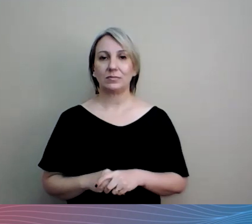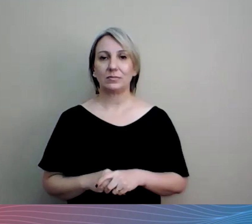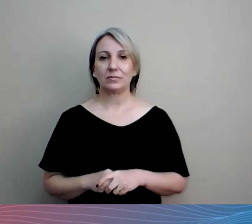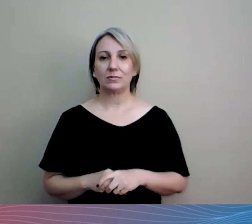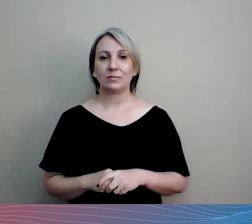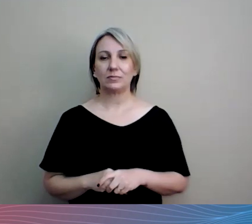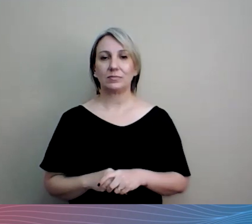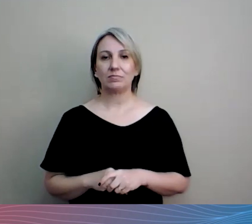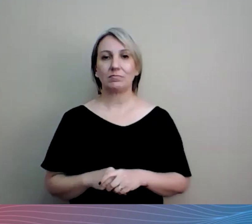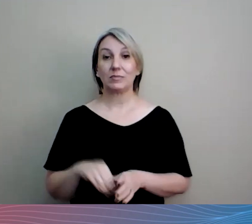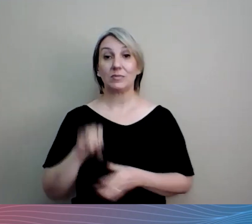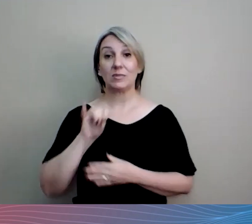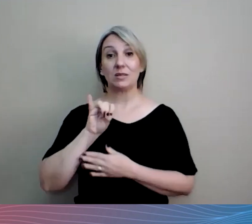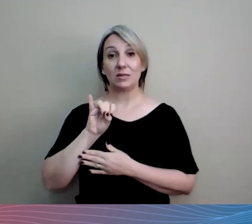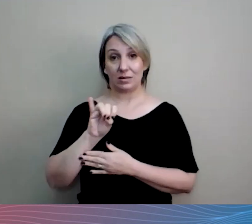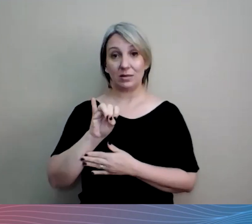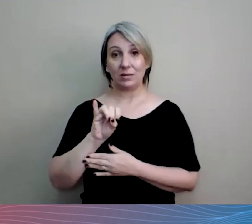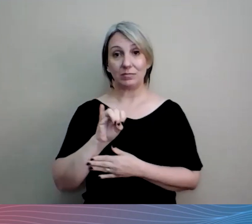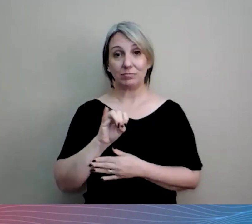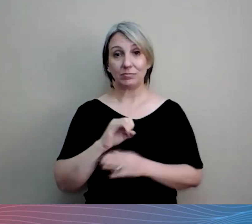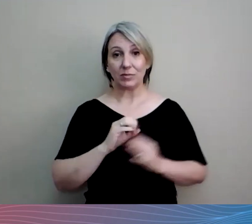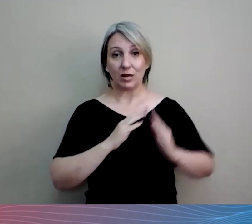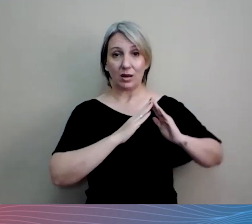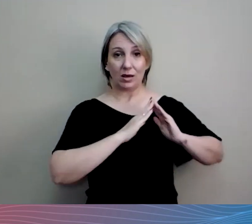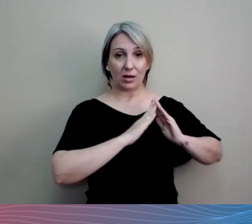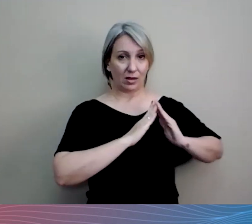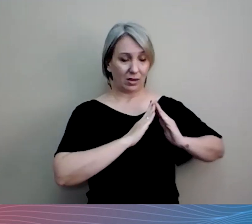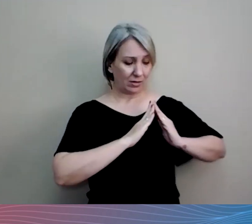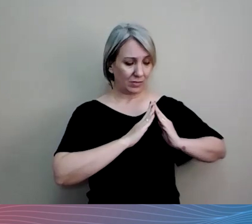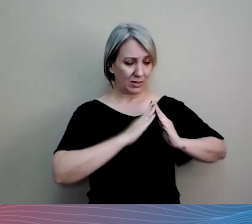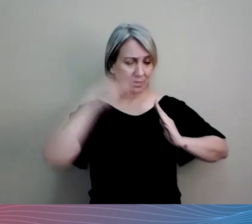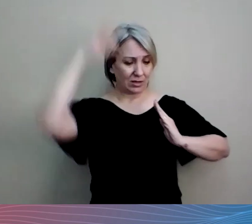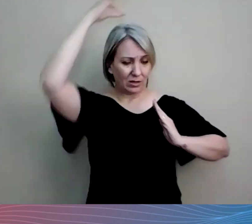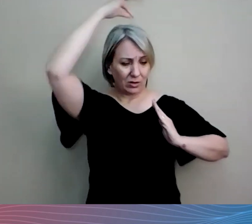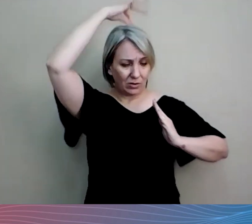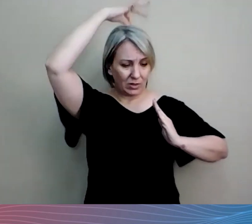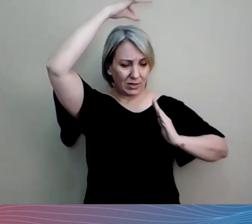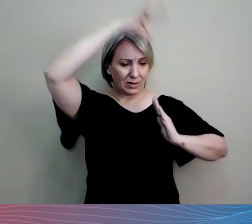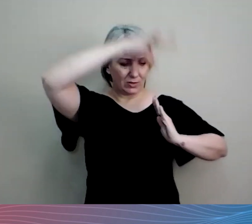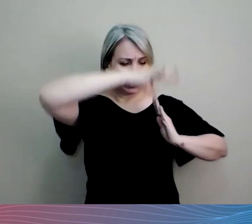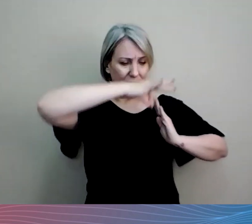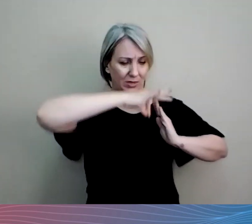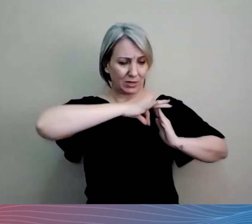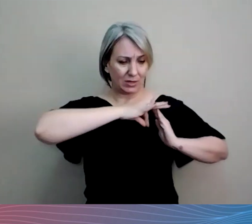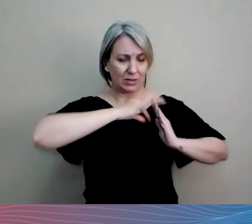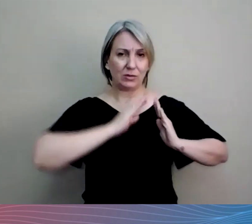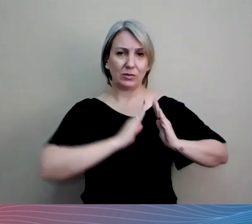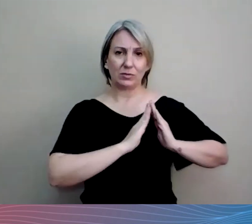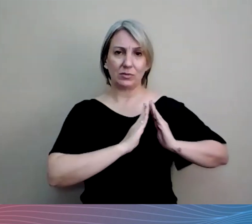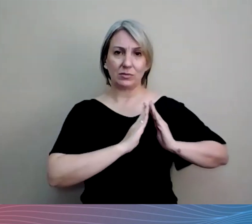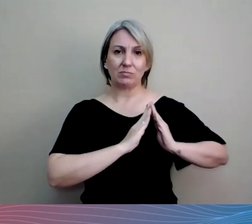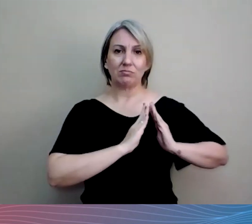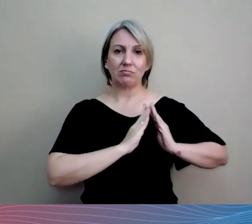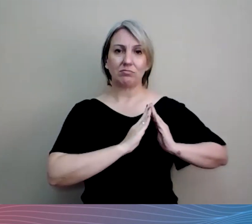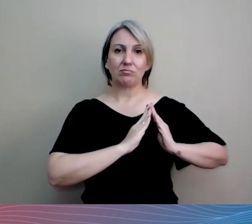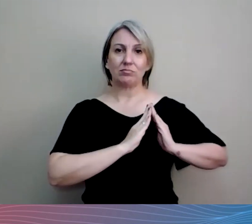Se habita em vós o Espírito, aquele que ressuscitou a Jesus dentre os mortos,